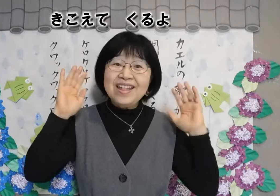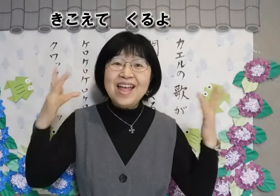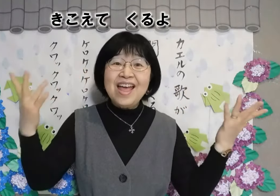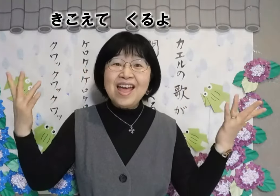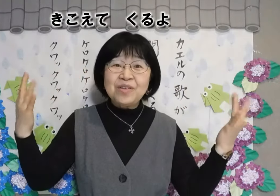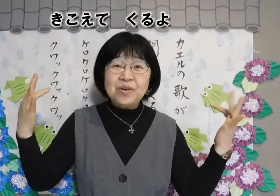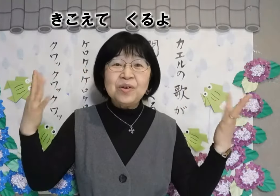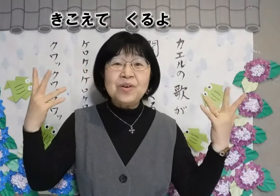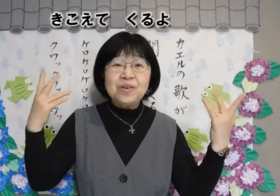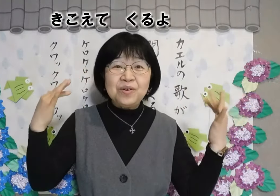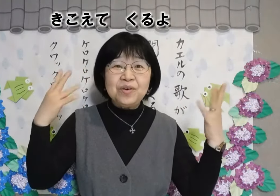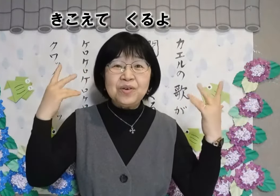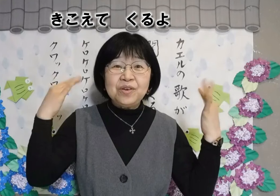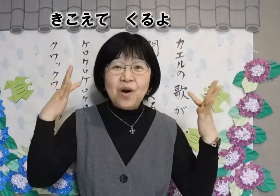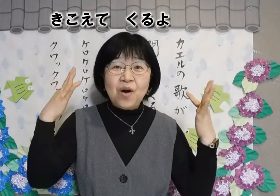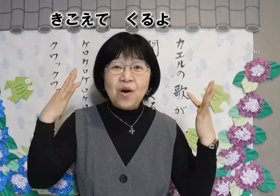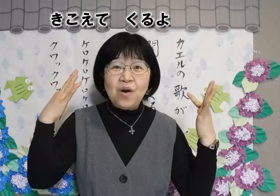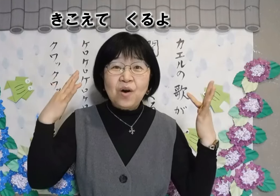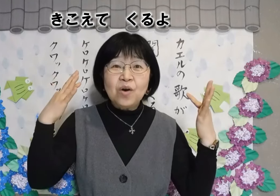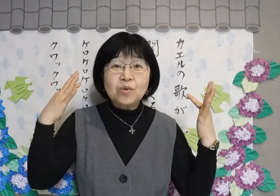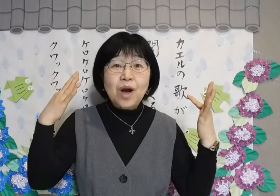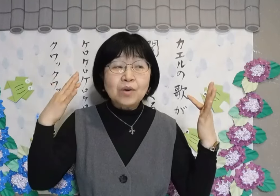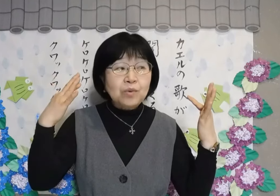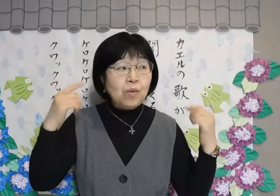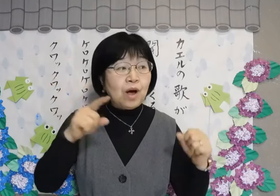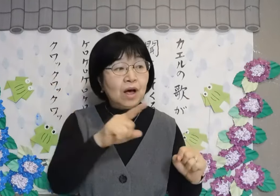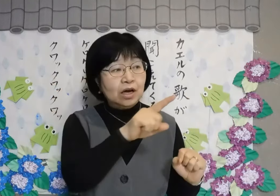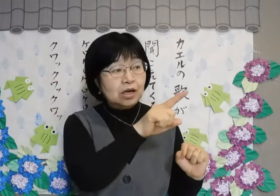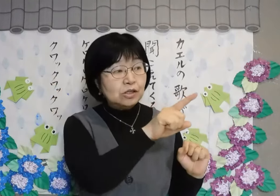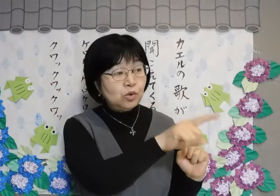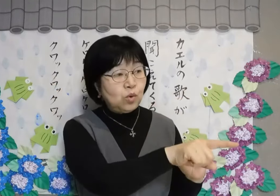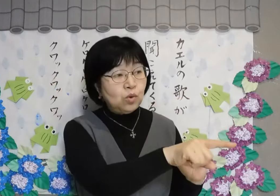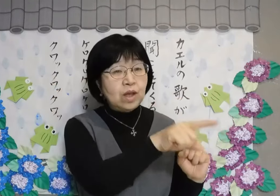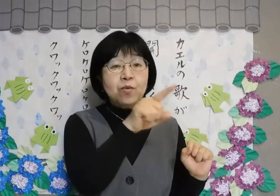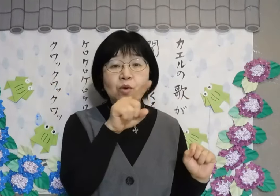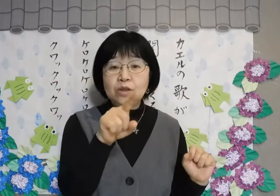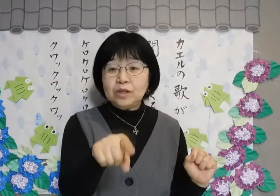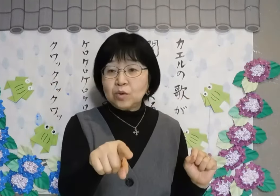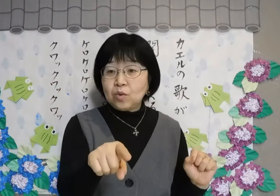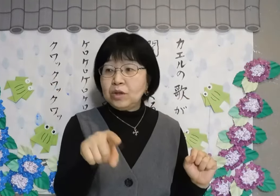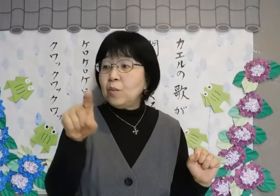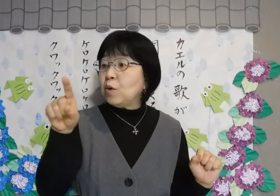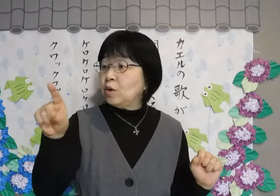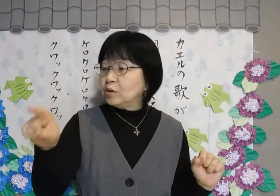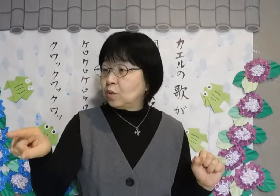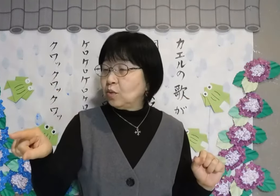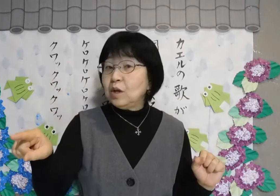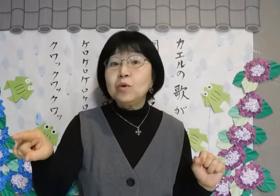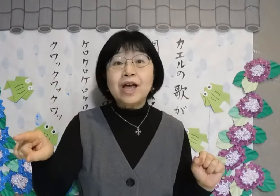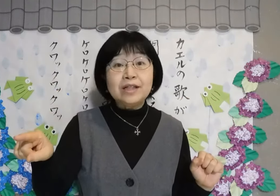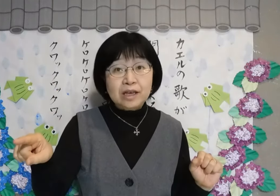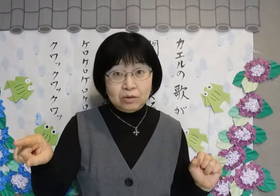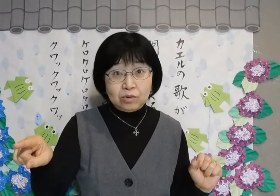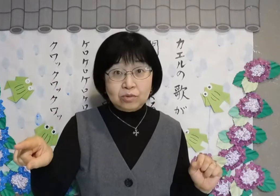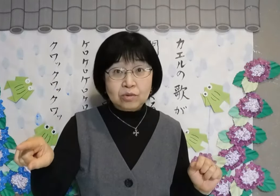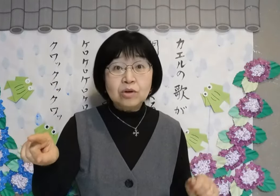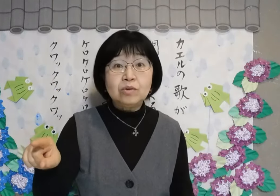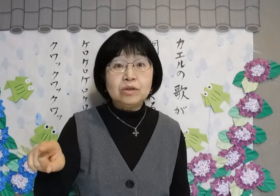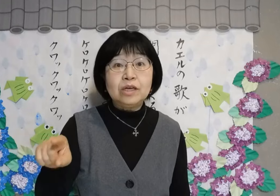てくるよ。クワクワはそこでもそこでもそこでも鳴いているというふうに指